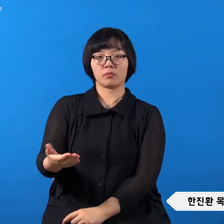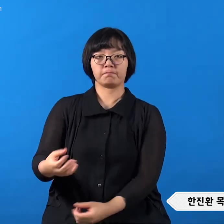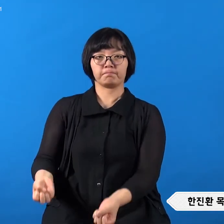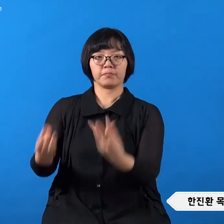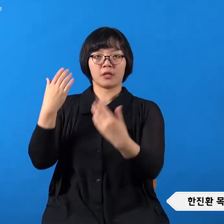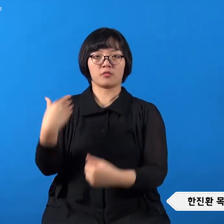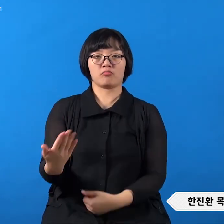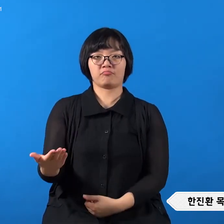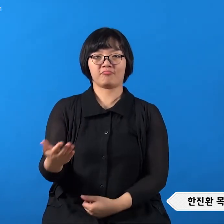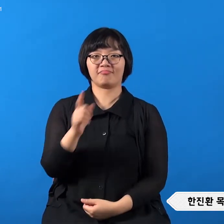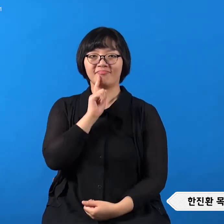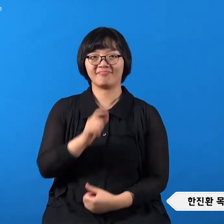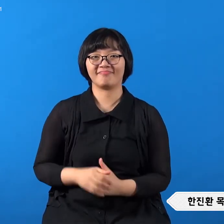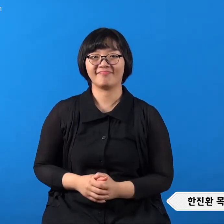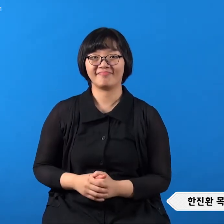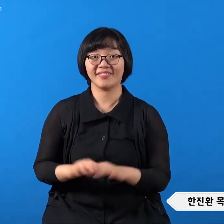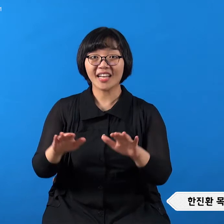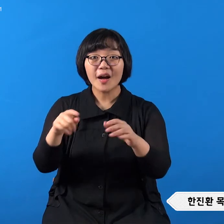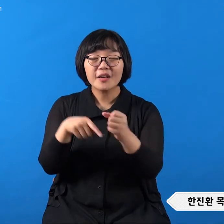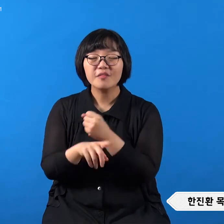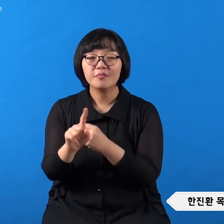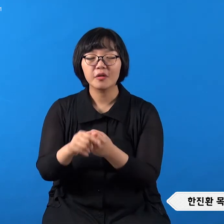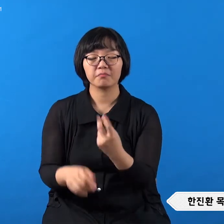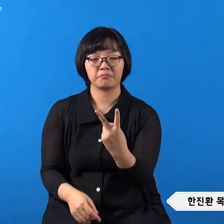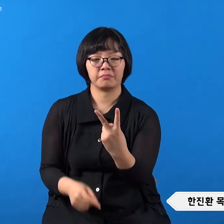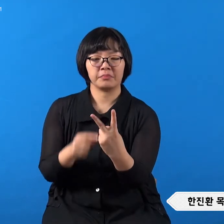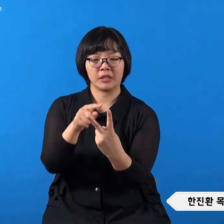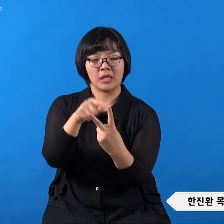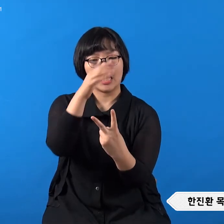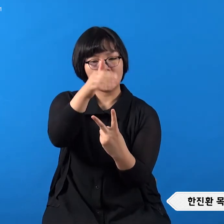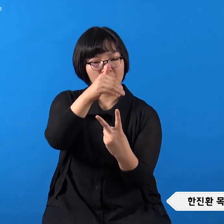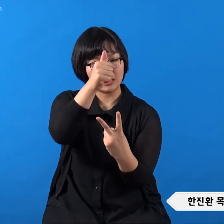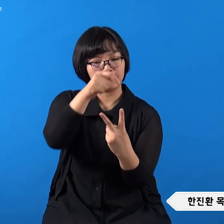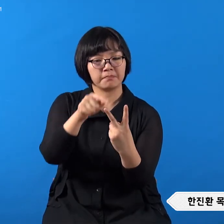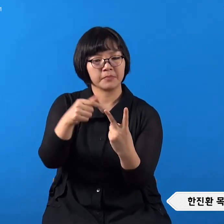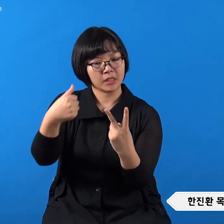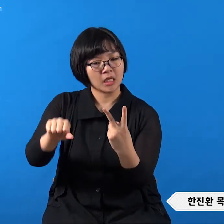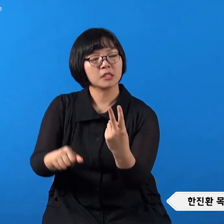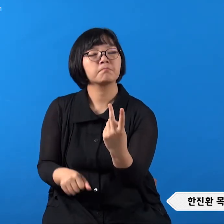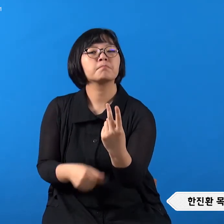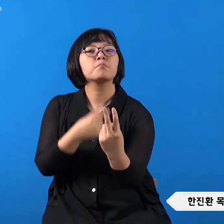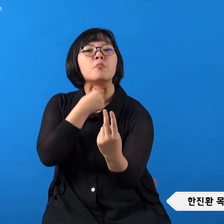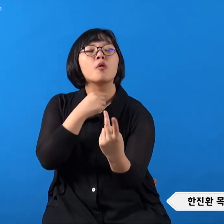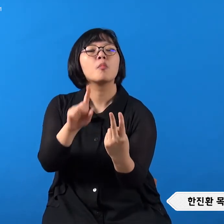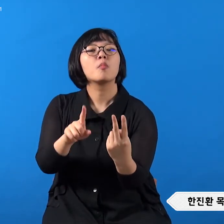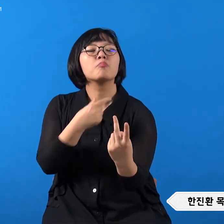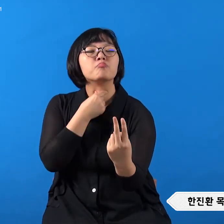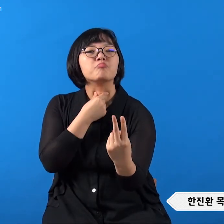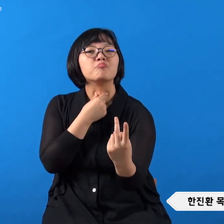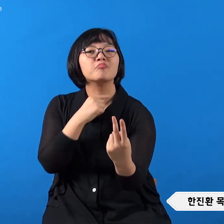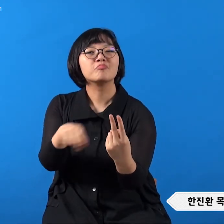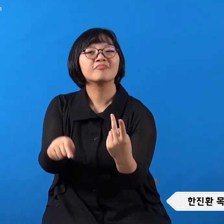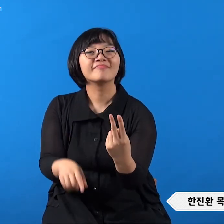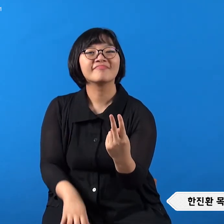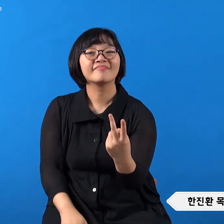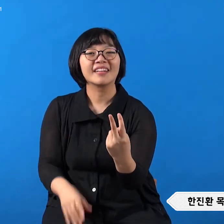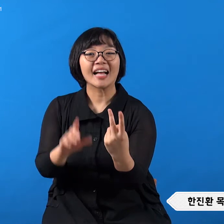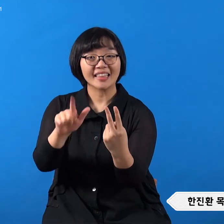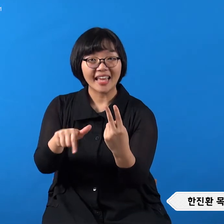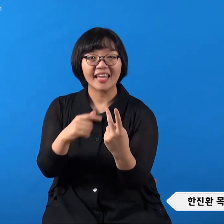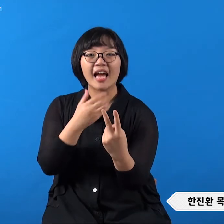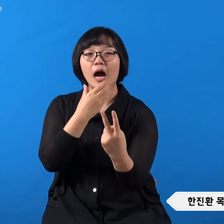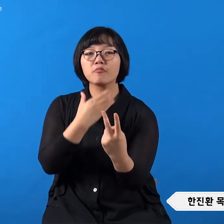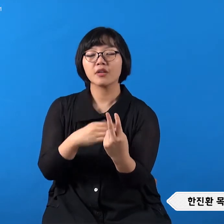아닙니까? 그건 하나님이냐 자식이냐를 물은 것입니다. 아브라함이 무엇을 택했지요?